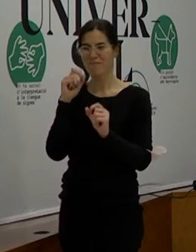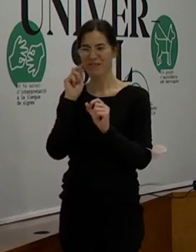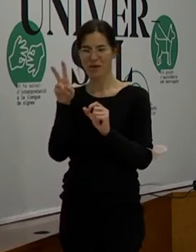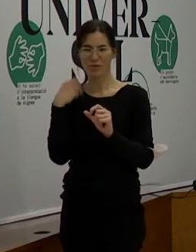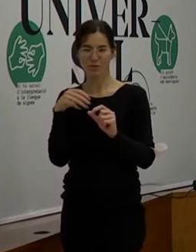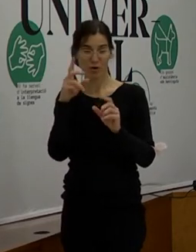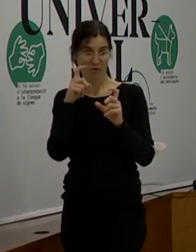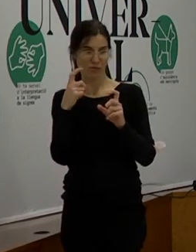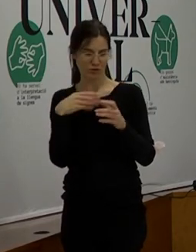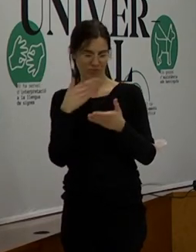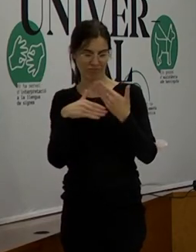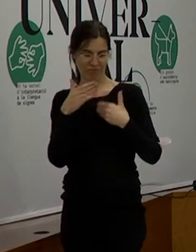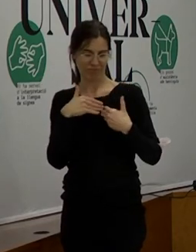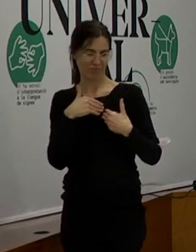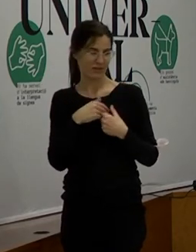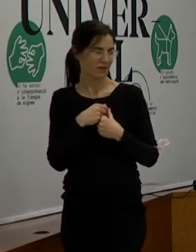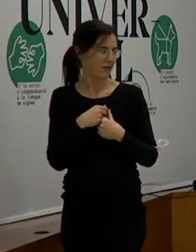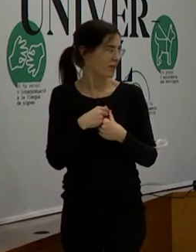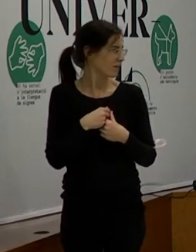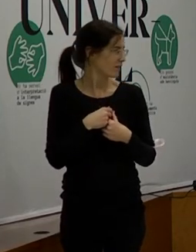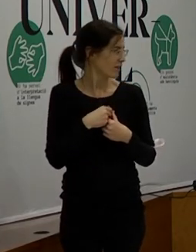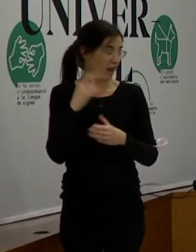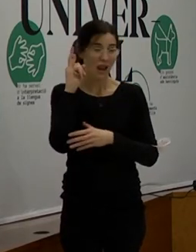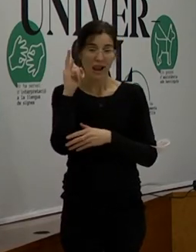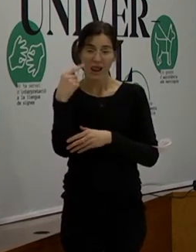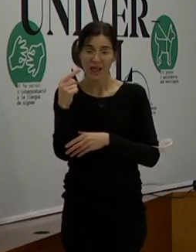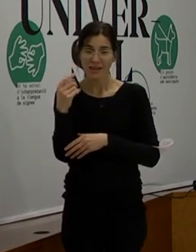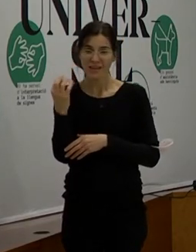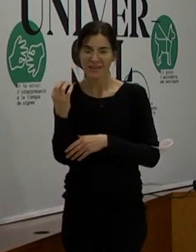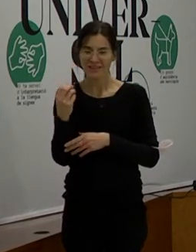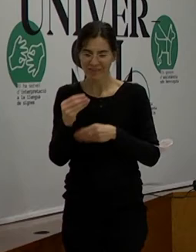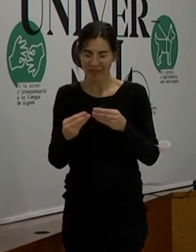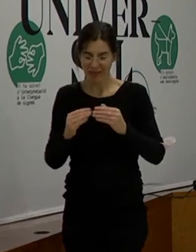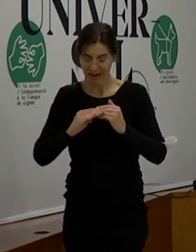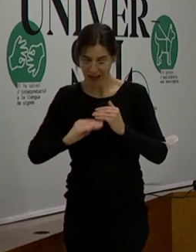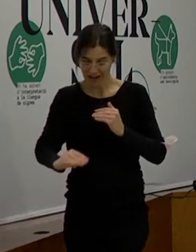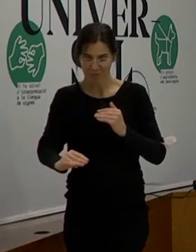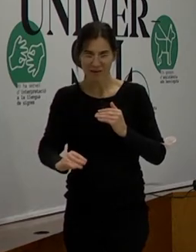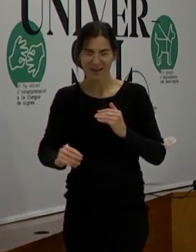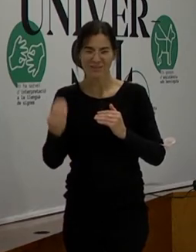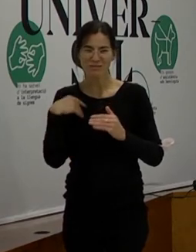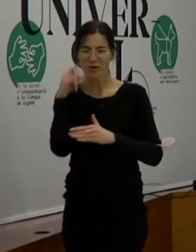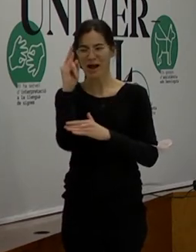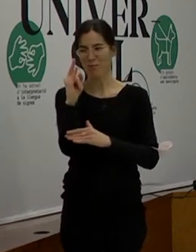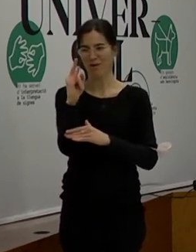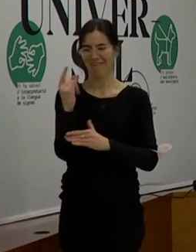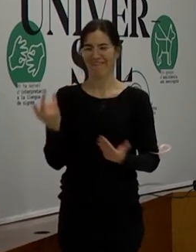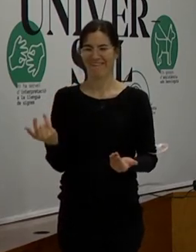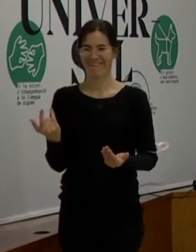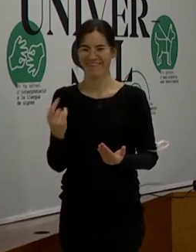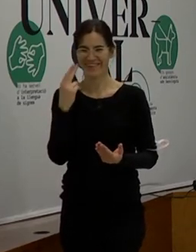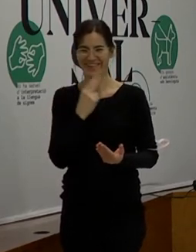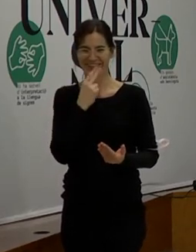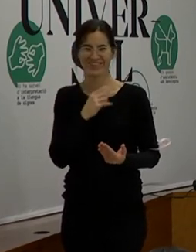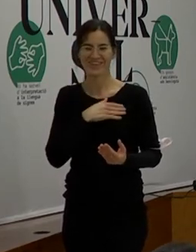la foto, tira enrere. O sea, a l'arbol hi és, o sea, han tingut que fer la rampa i deixar l'arbolito, O sea, no l'han